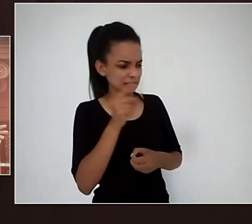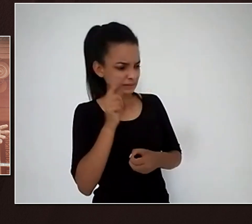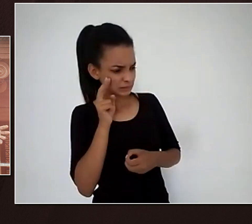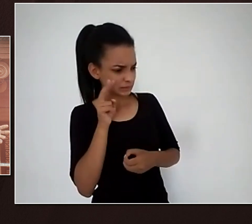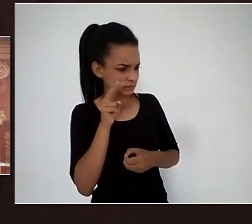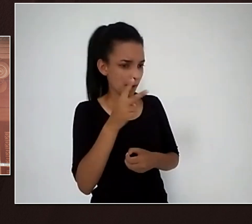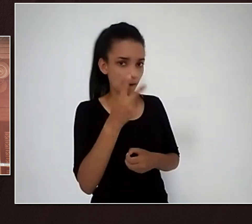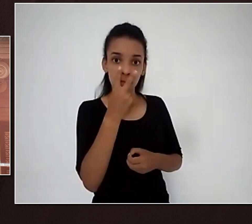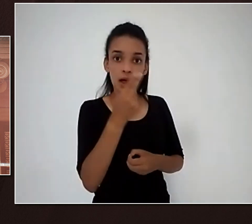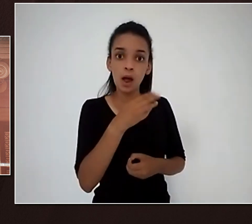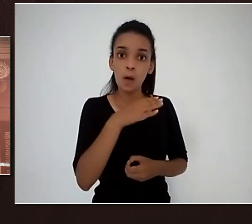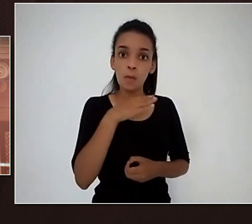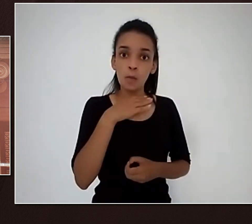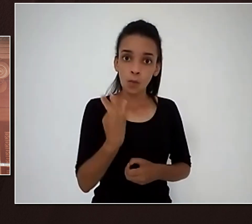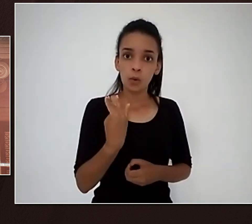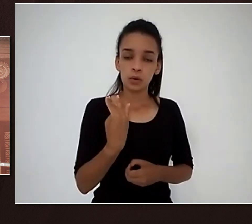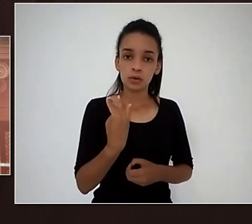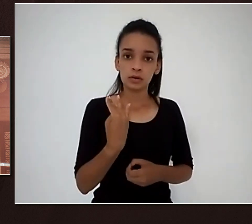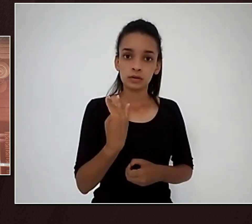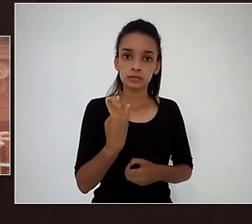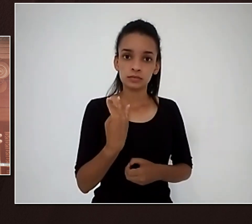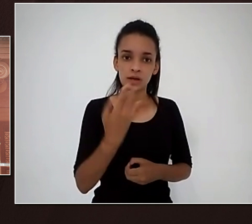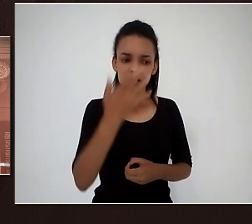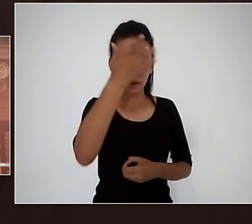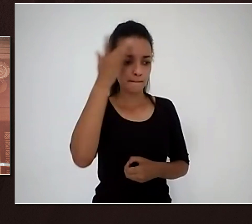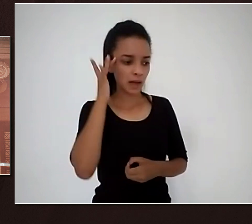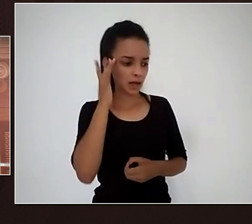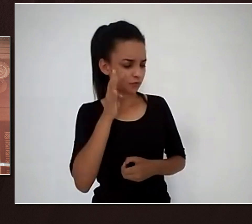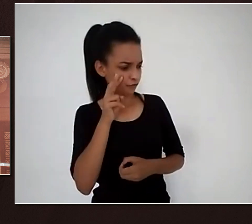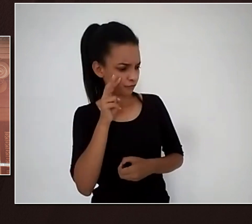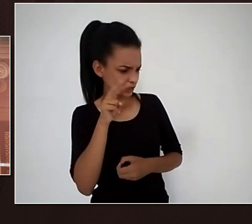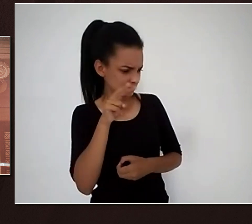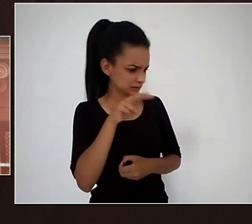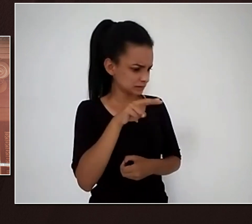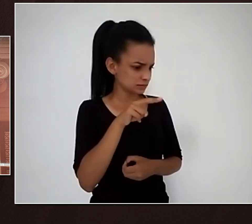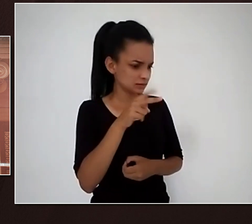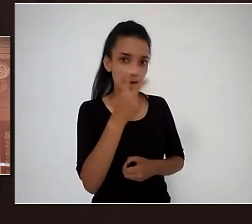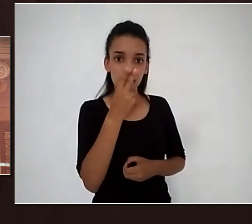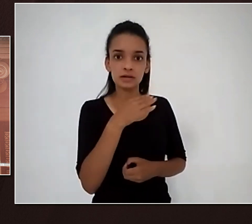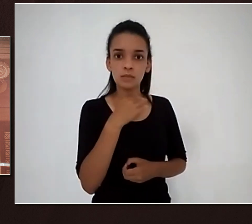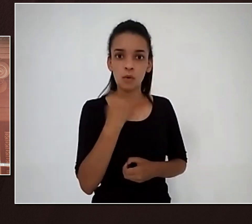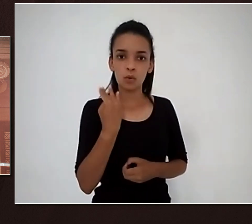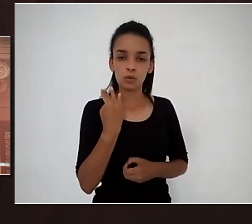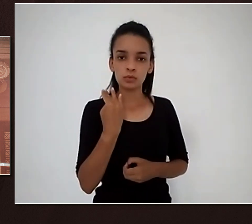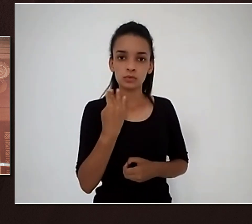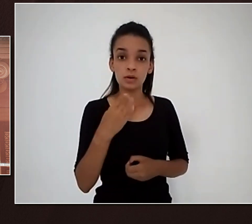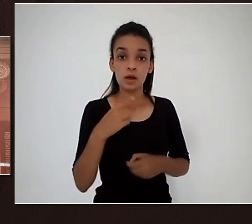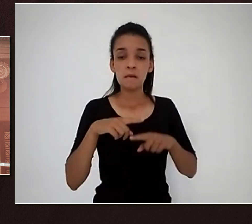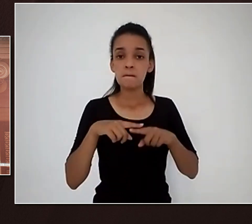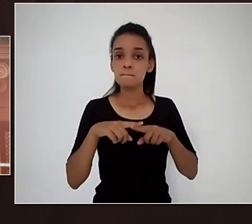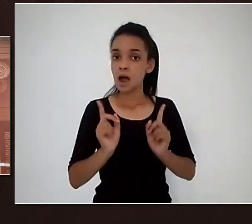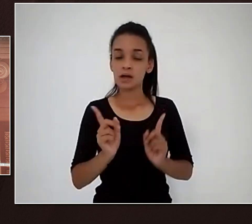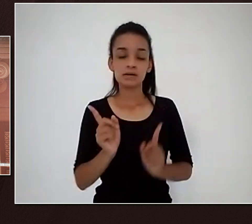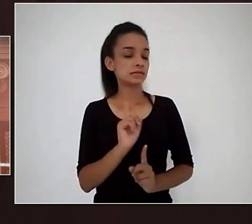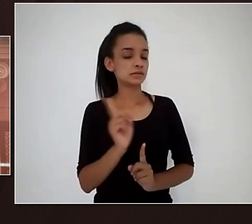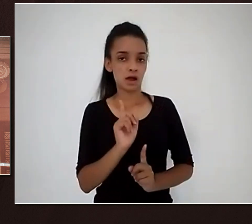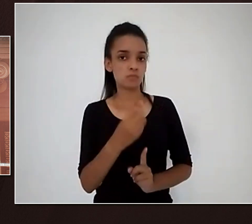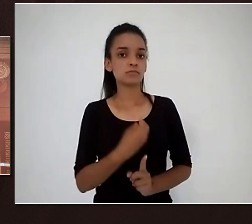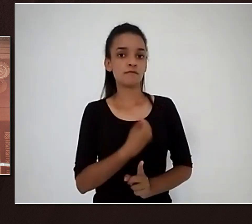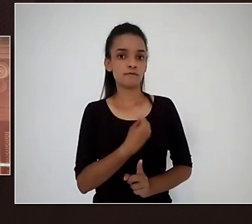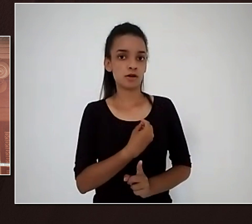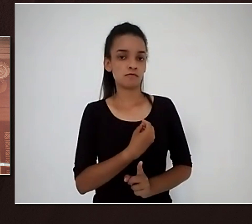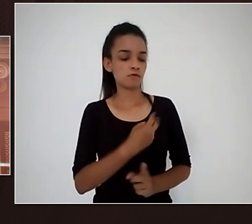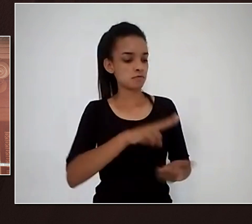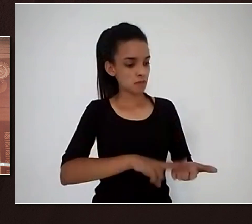Paulo foi dado como morto, ele se levantou e entrou na cidade de Listra e no dia seguinte partiu para Barnabé,